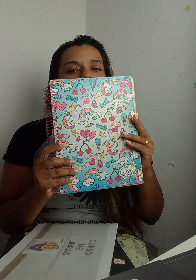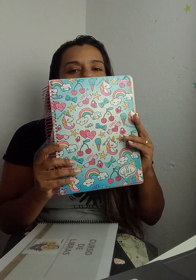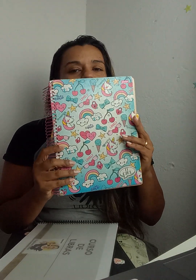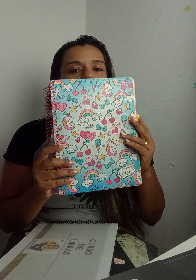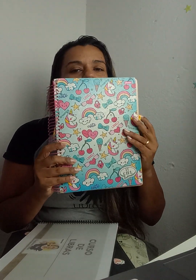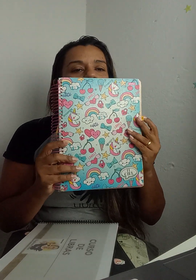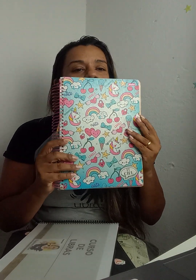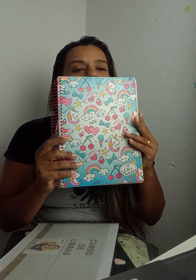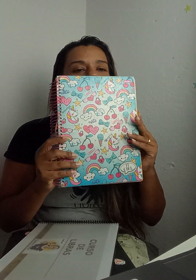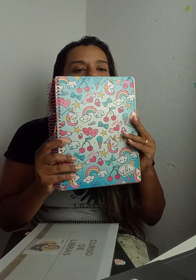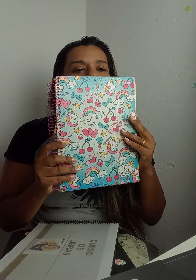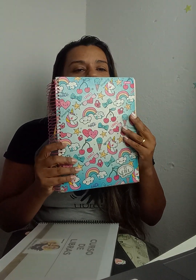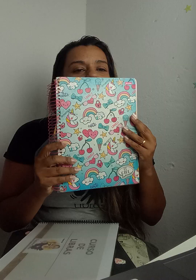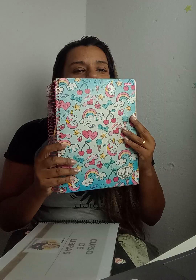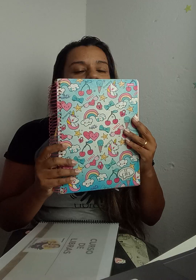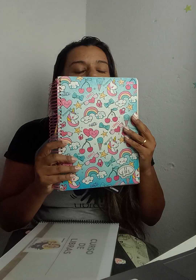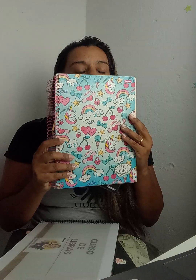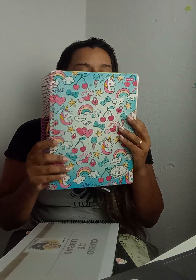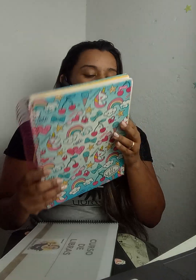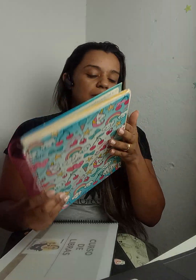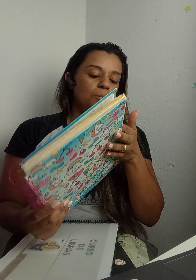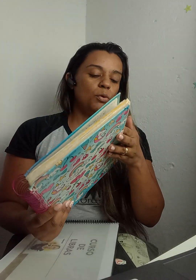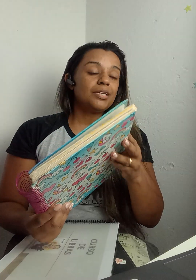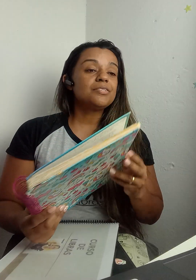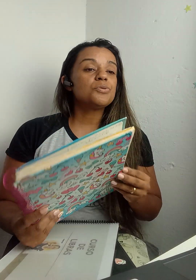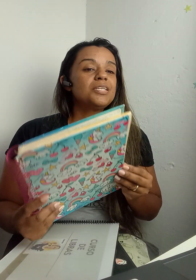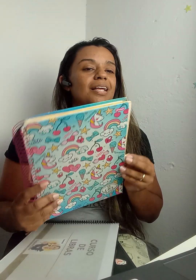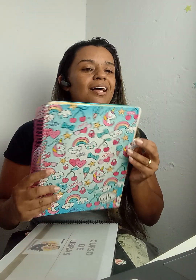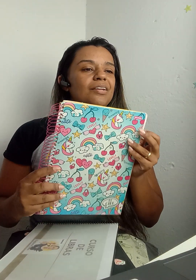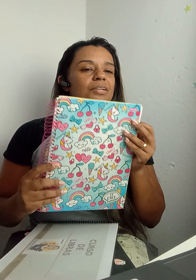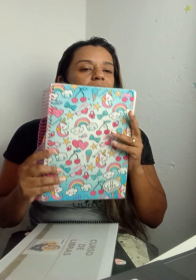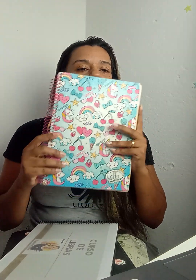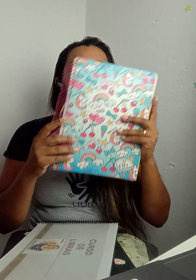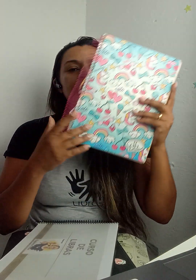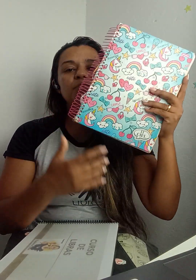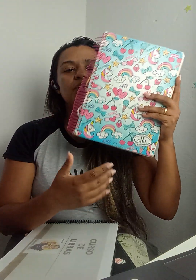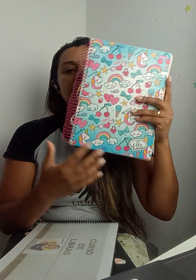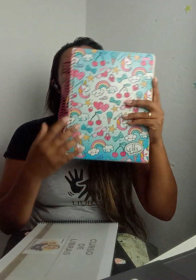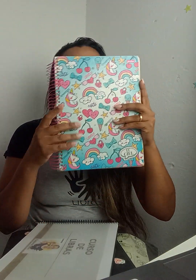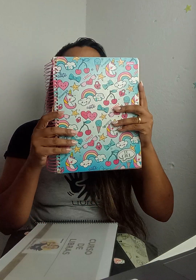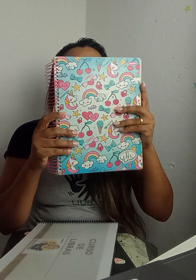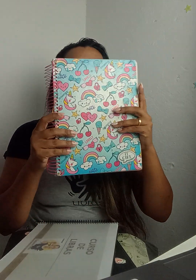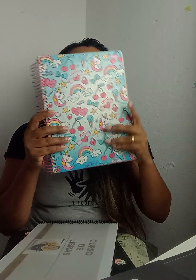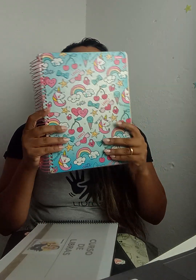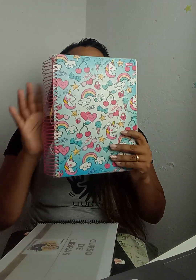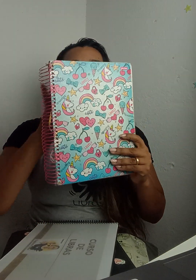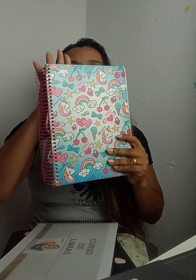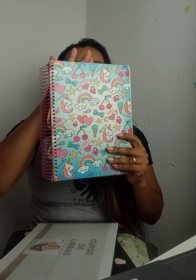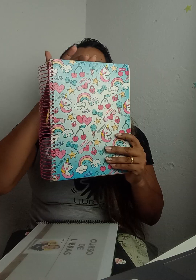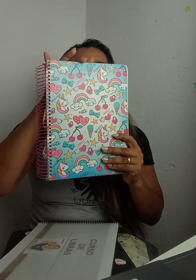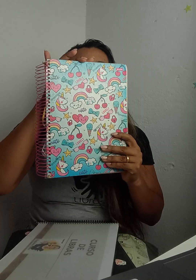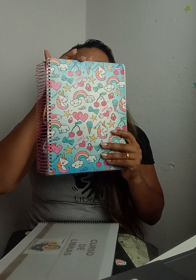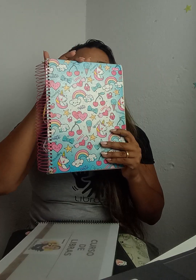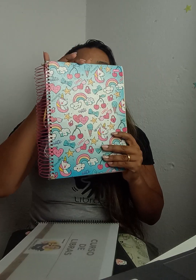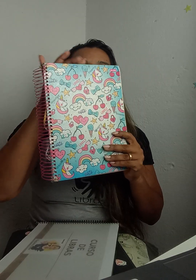né? Um caderno para você montar seu sinalário, né? Um caderninho velho aí que você não usa mais. Você vai